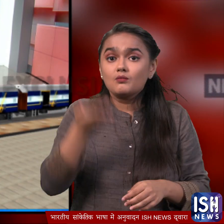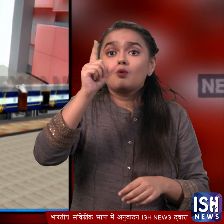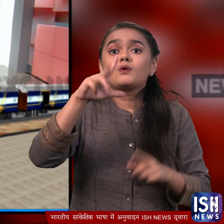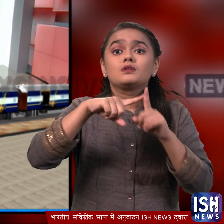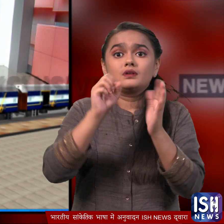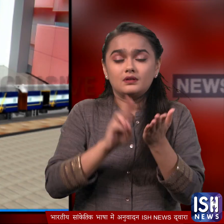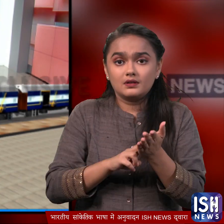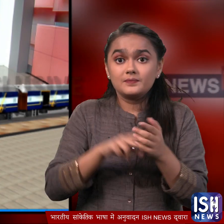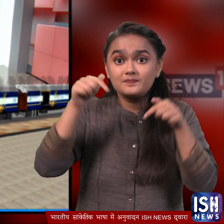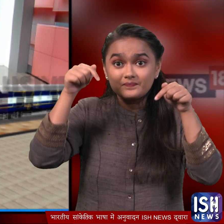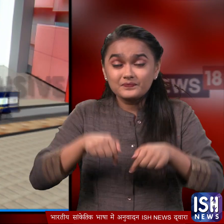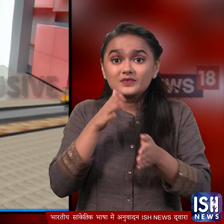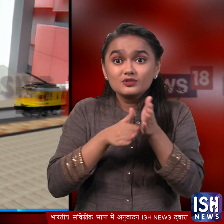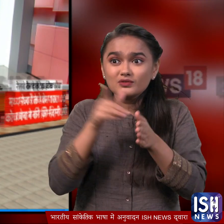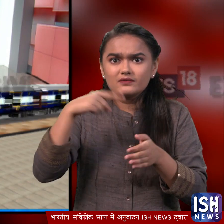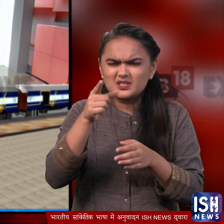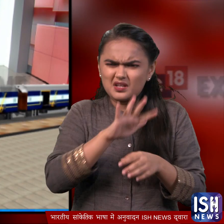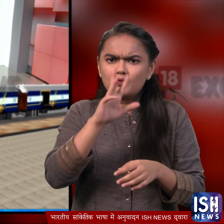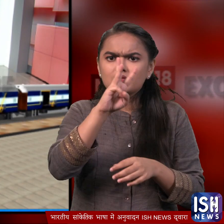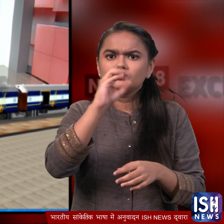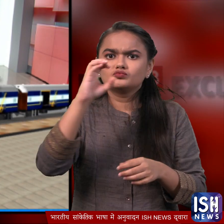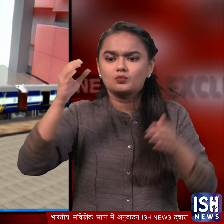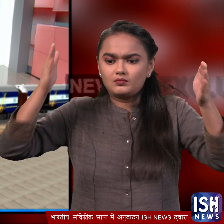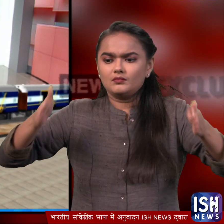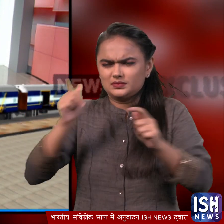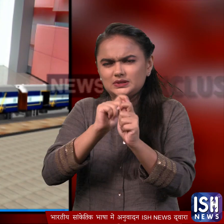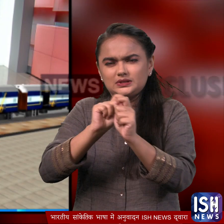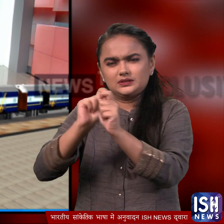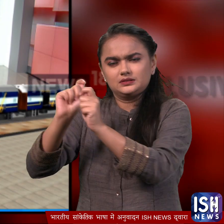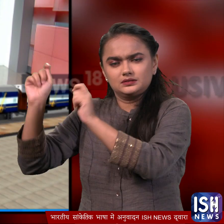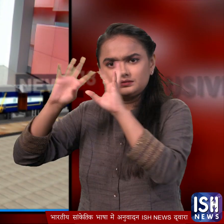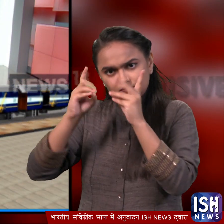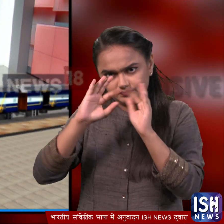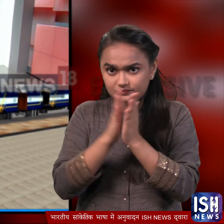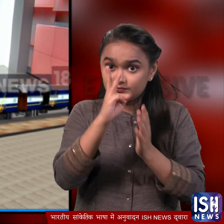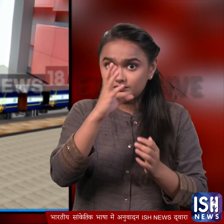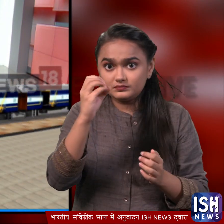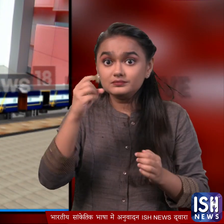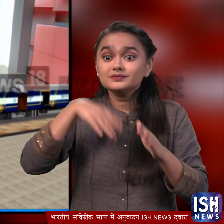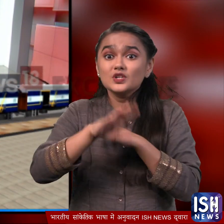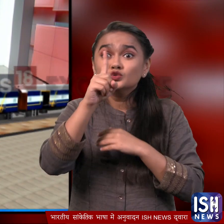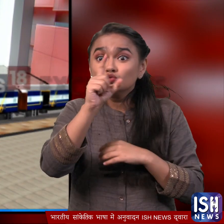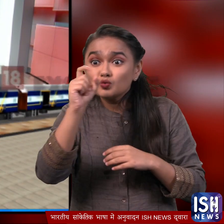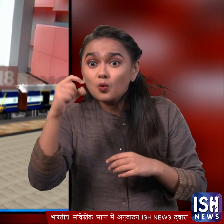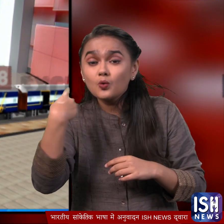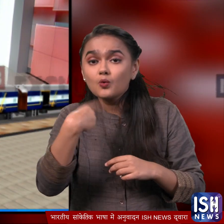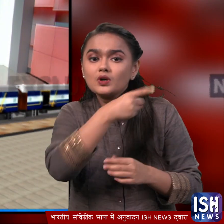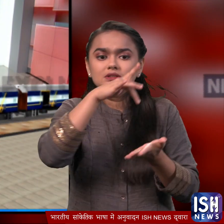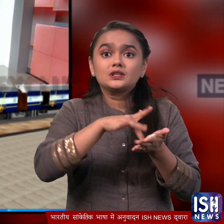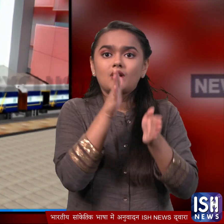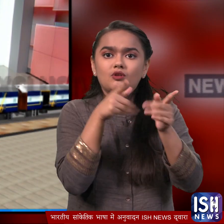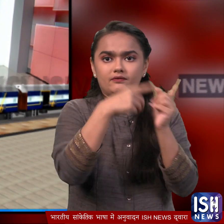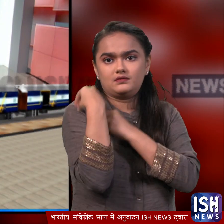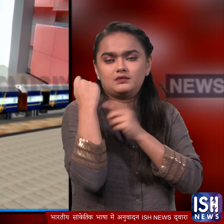से ज्यादा कर दी। बताया गया कि रेलवे ने इस तरह के कुल 300 कोच बनाने का फैसला लिया है, जिनमें 100 कोच बनाने की